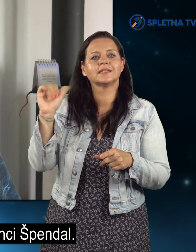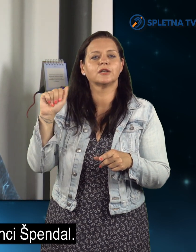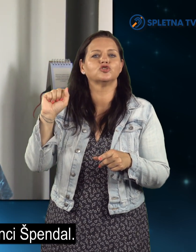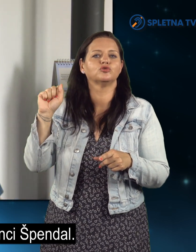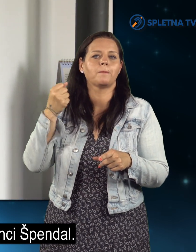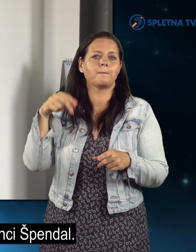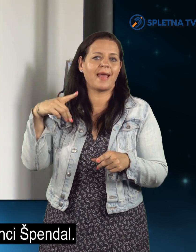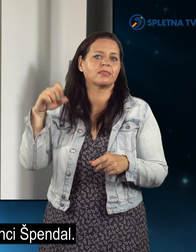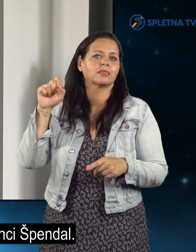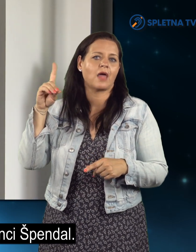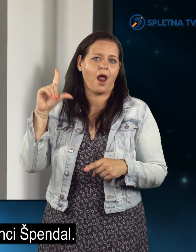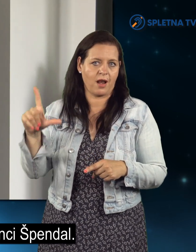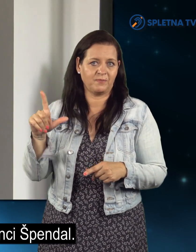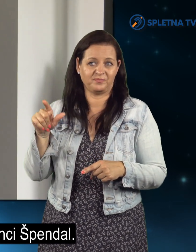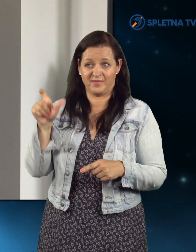Špendal.